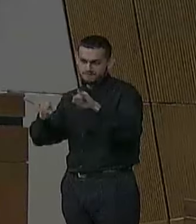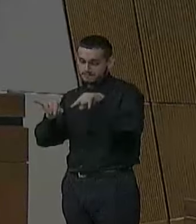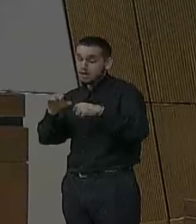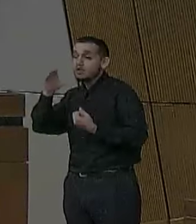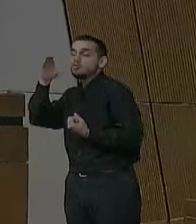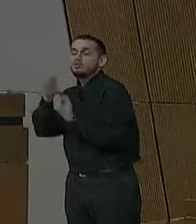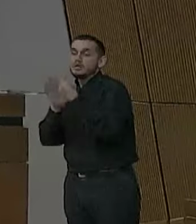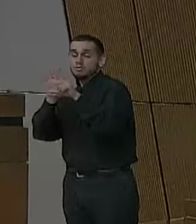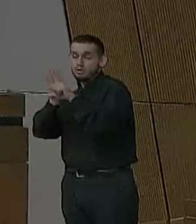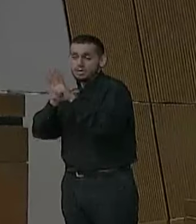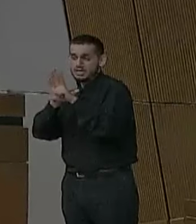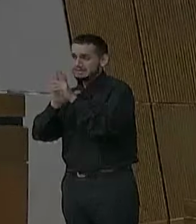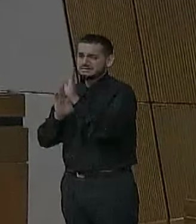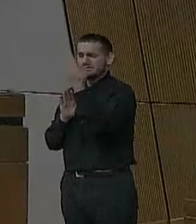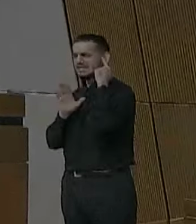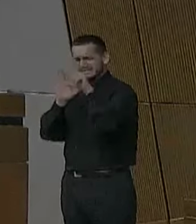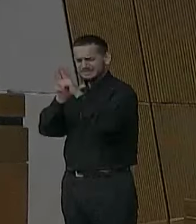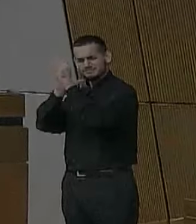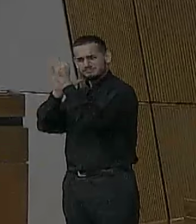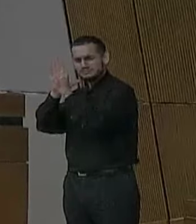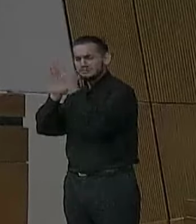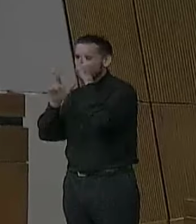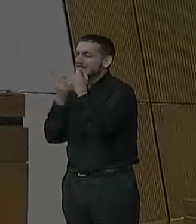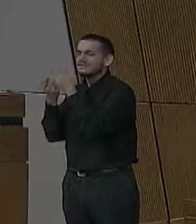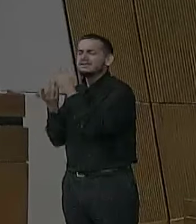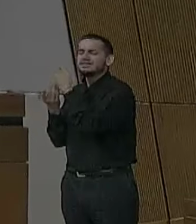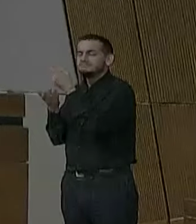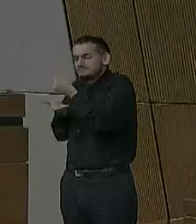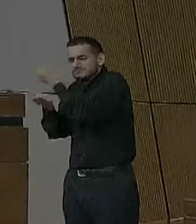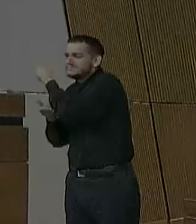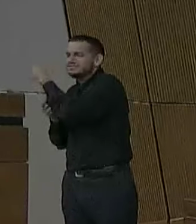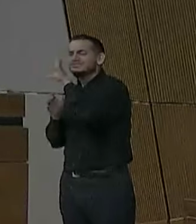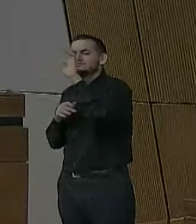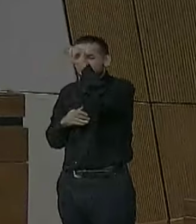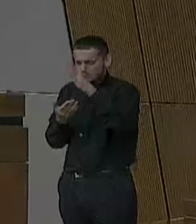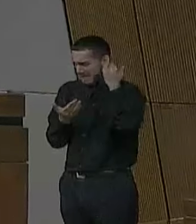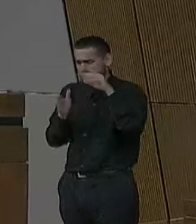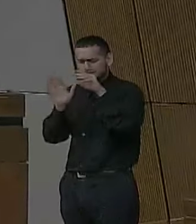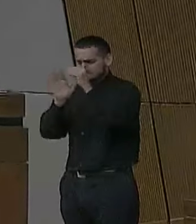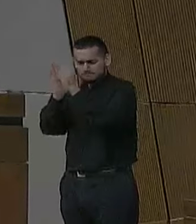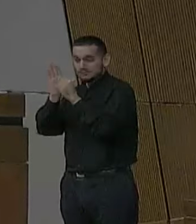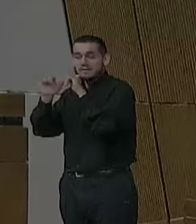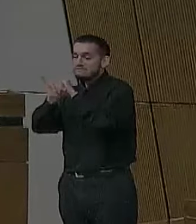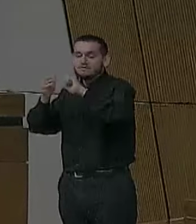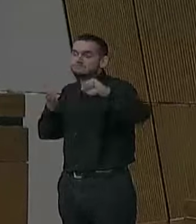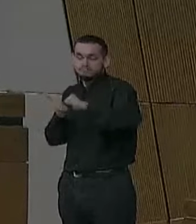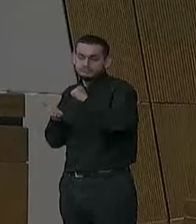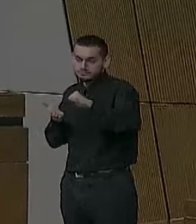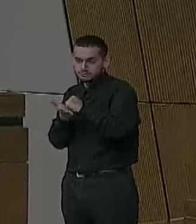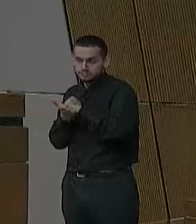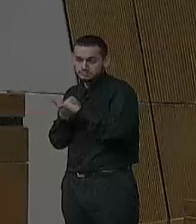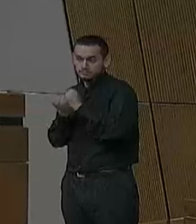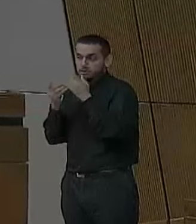con esta nueva ley se derogaron todas las leyes que contenían beneficios fiscales especiales que no eran mencionados en la ley 6380